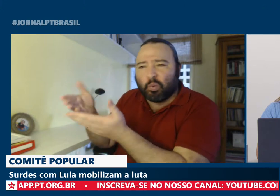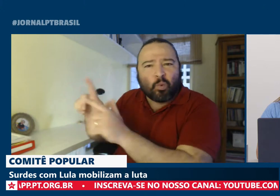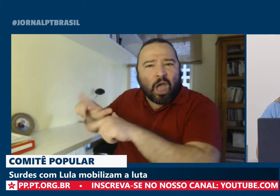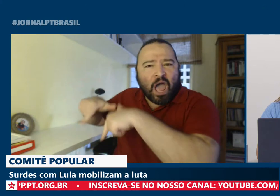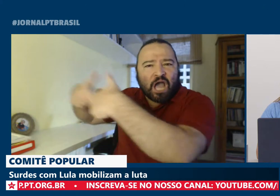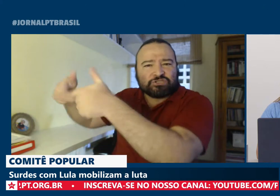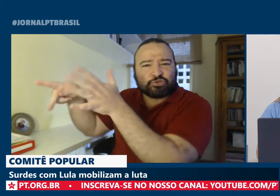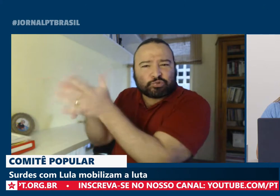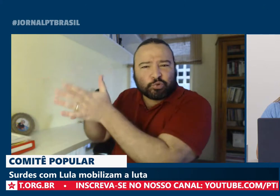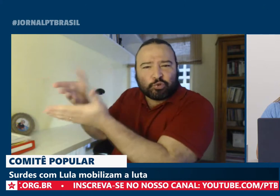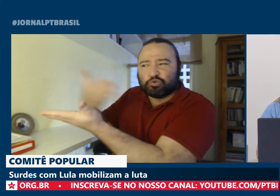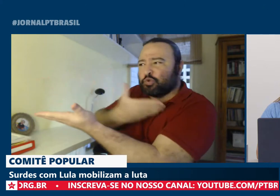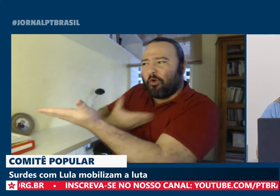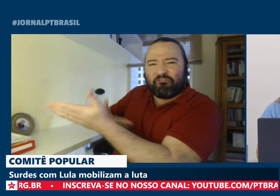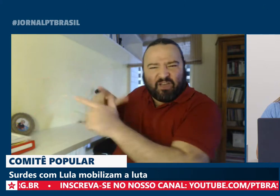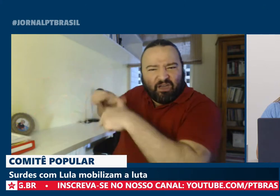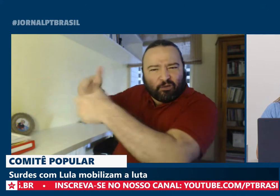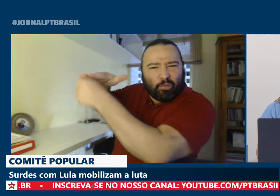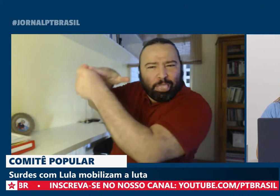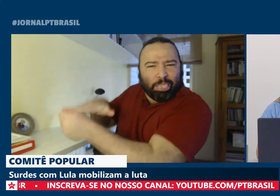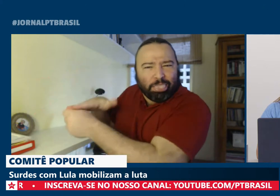essas palavras